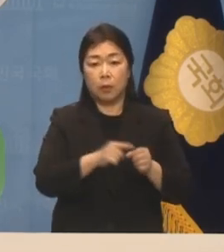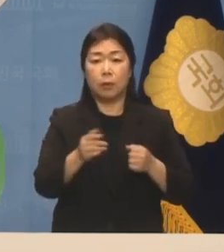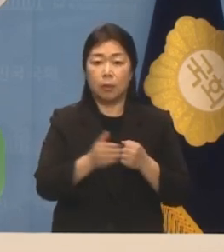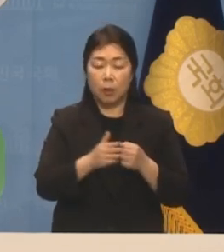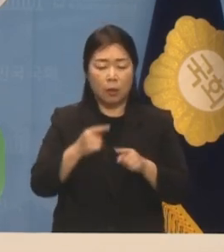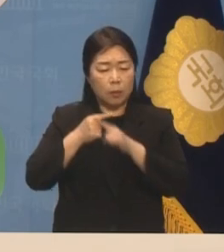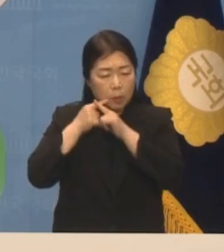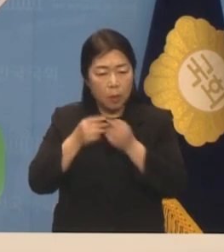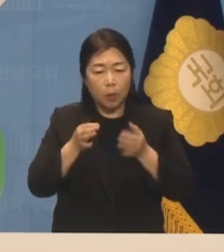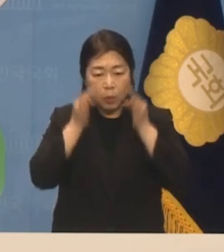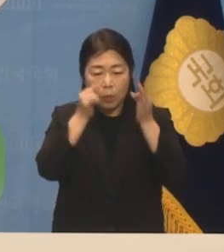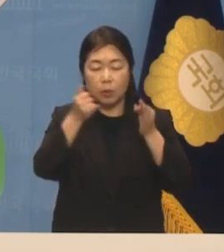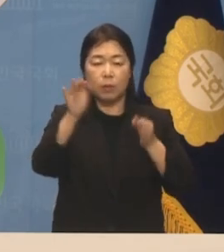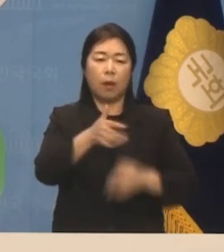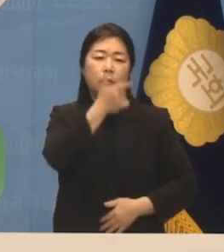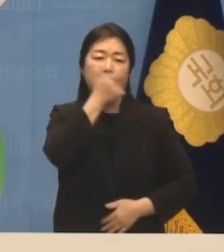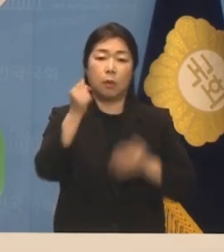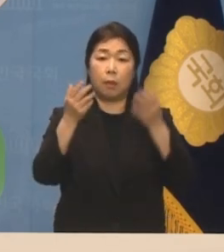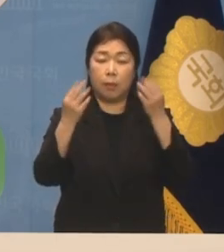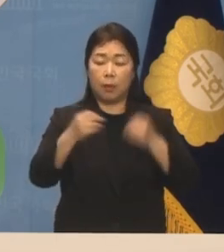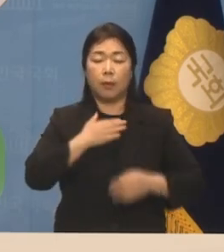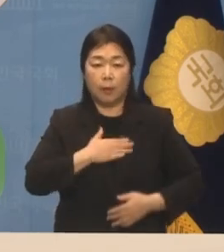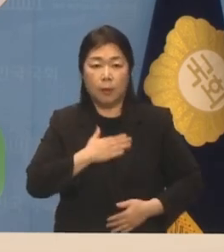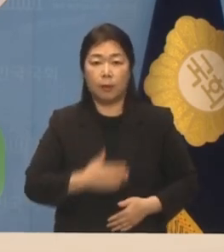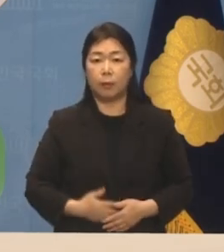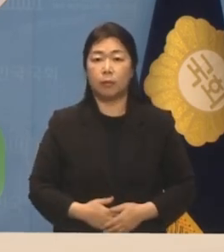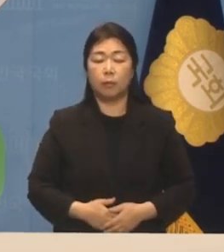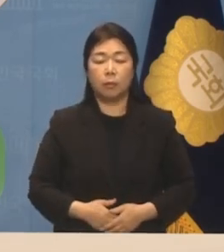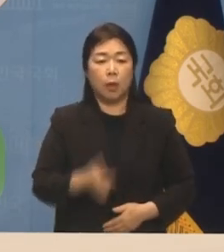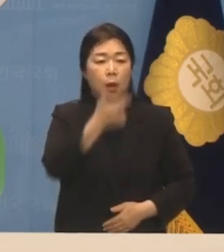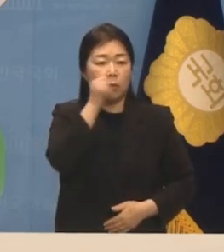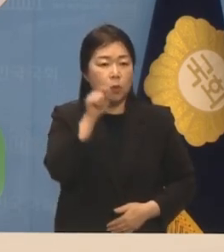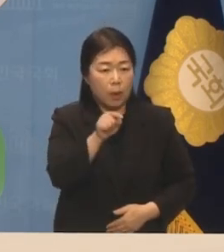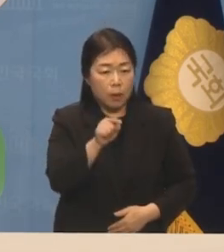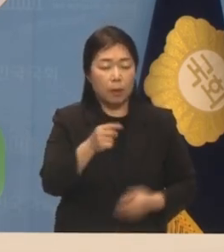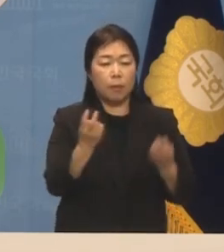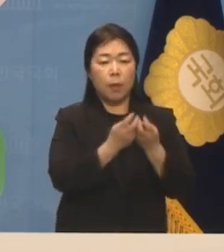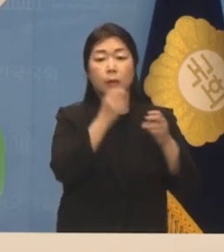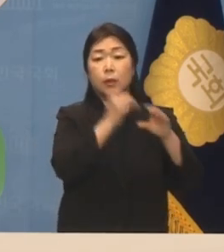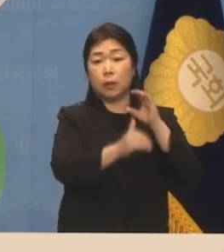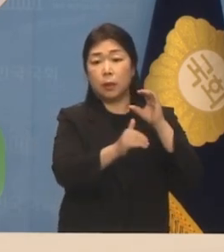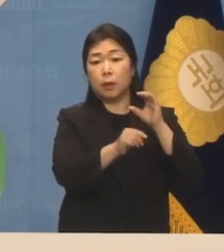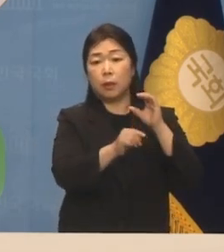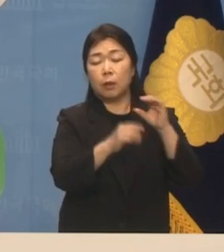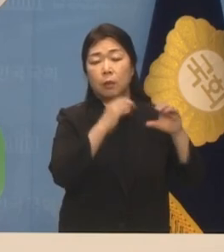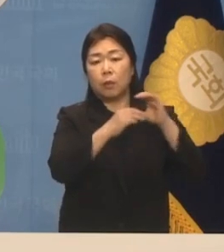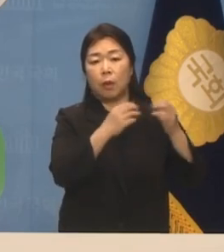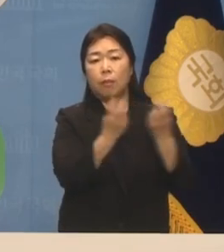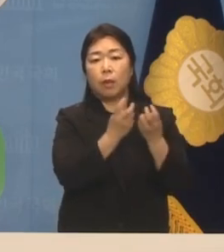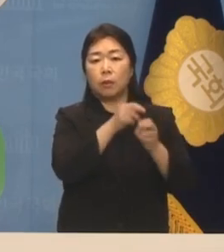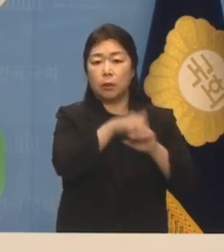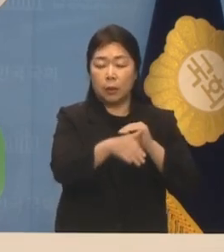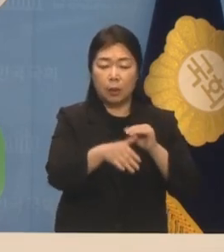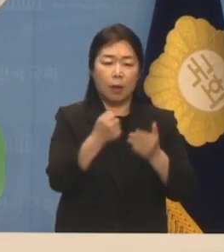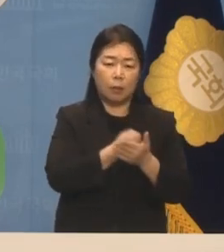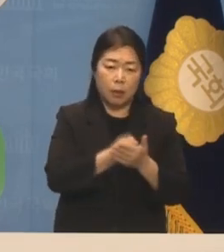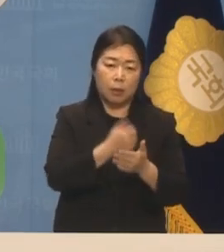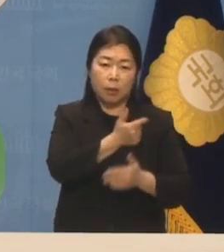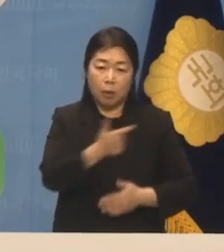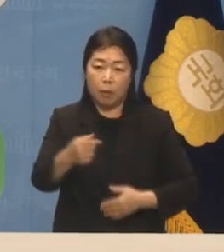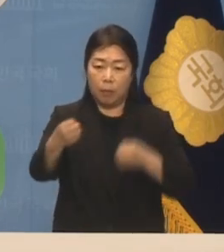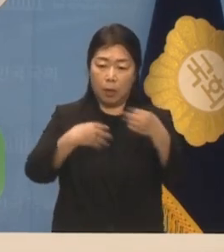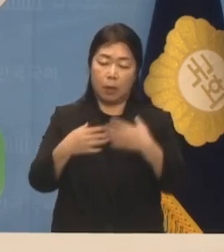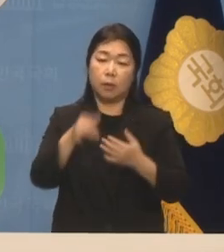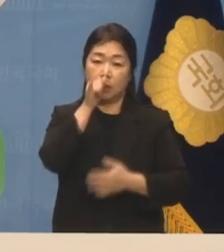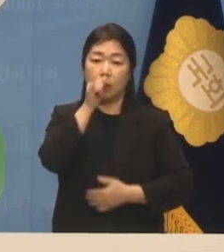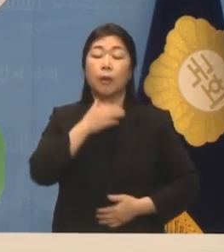노력했지만 부족함이 많았습니다. 모자란 소통 방식으로 인하여 아쉬워하신 분들도 많았던 것 잘 알고